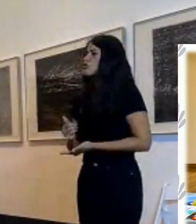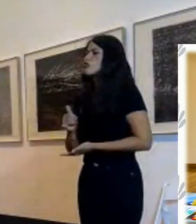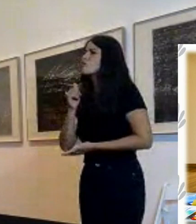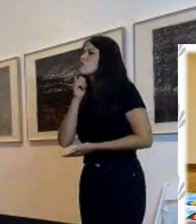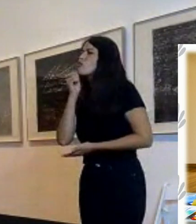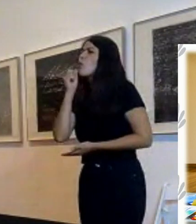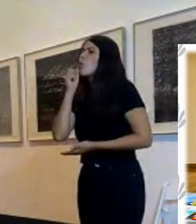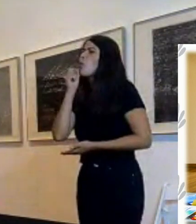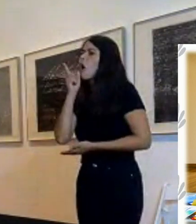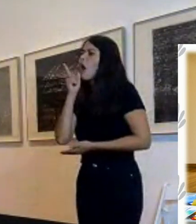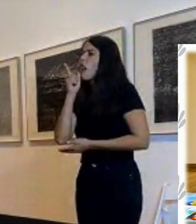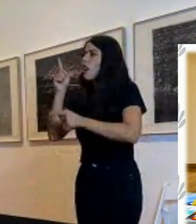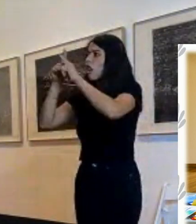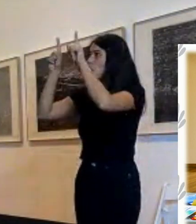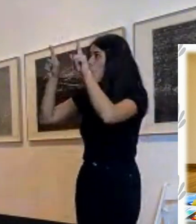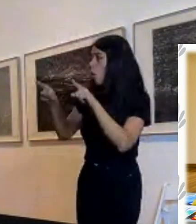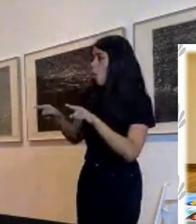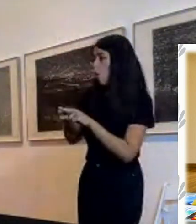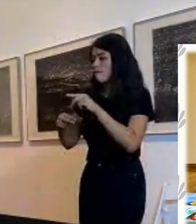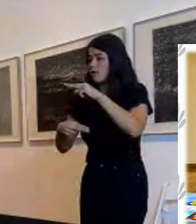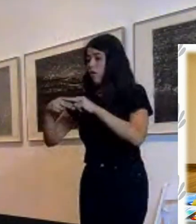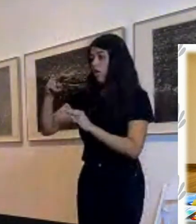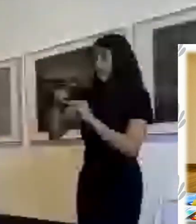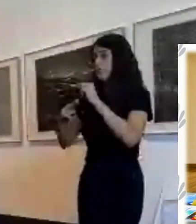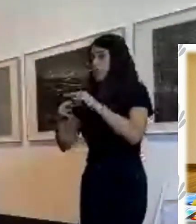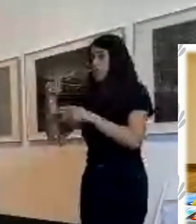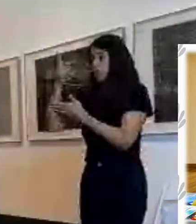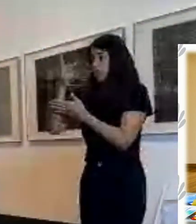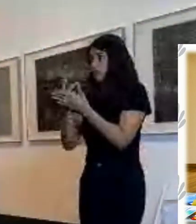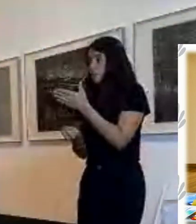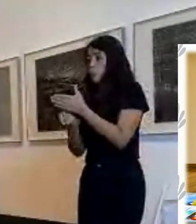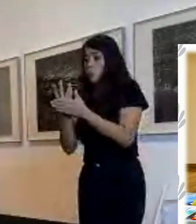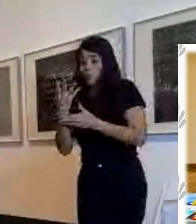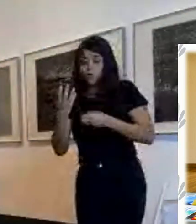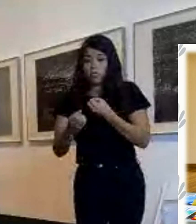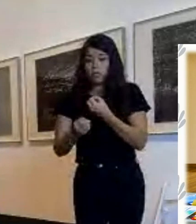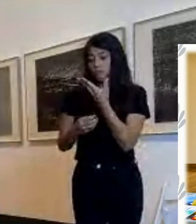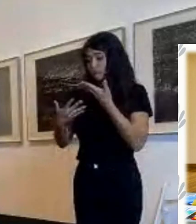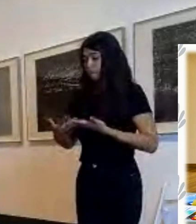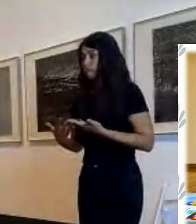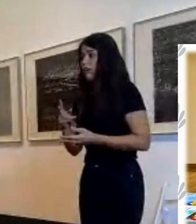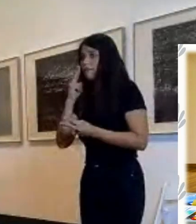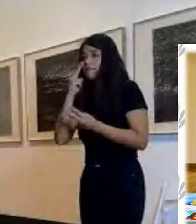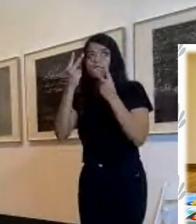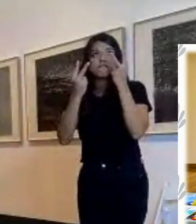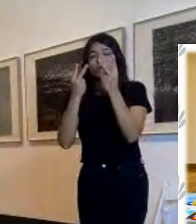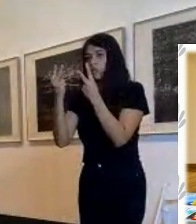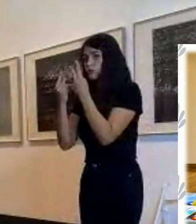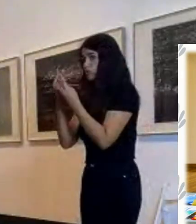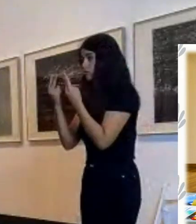arte moderno, de arte contemporáneo, vimos. Y lo